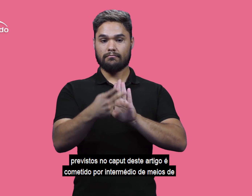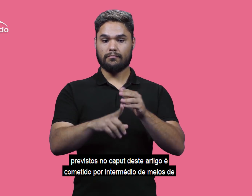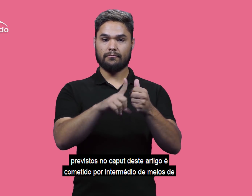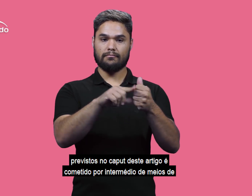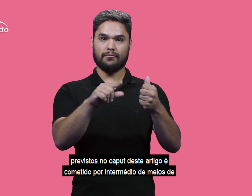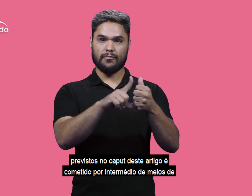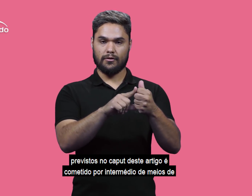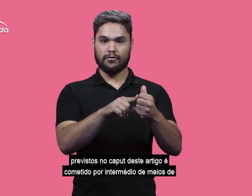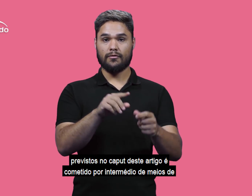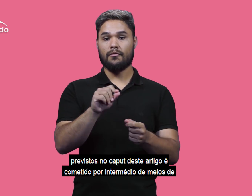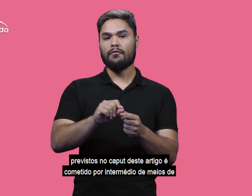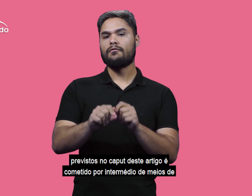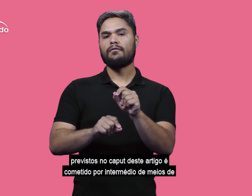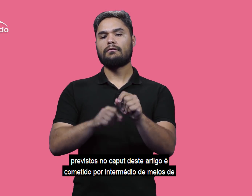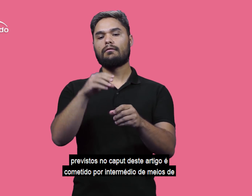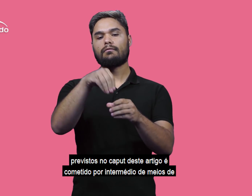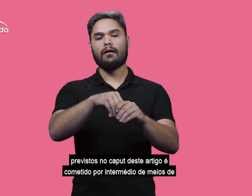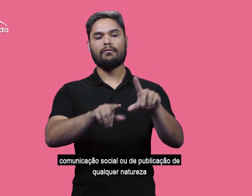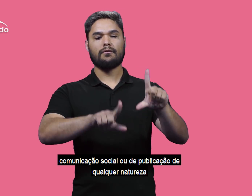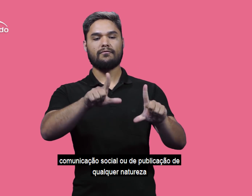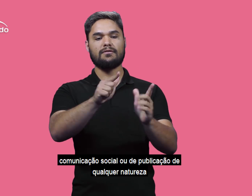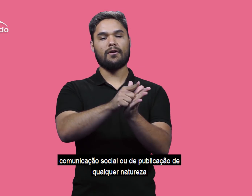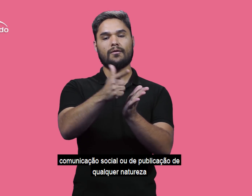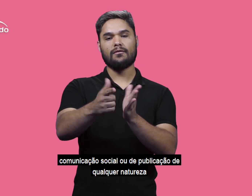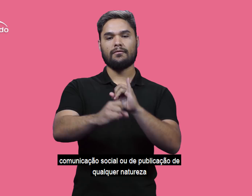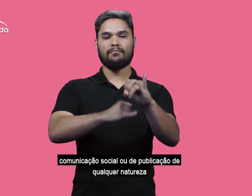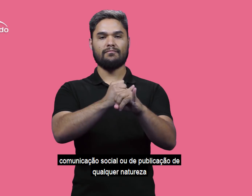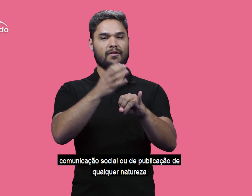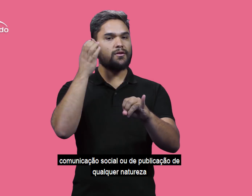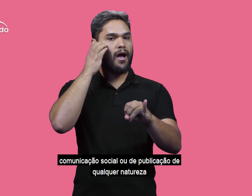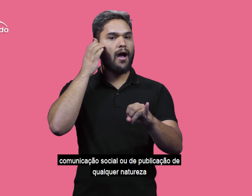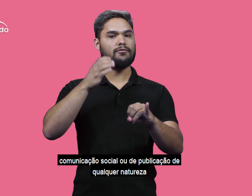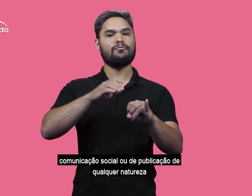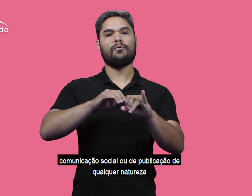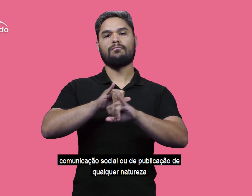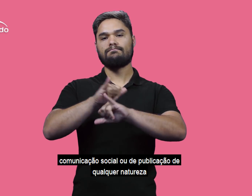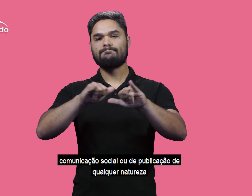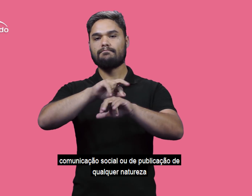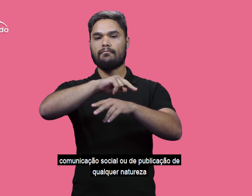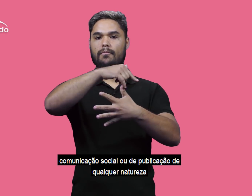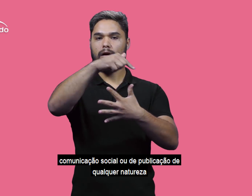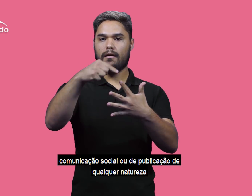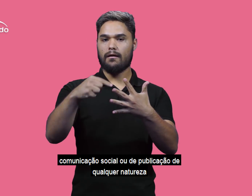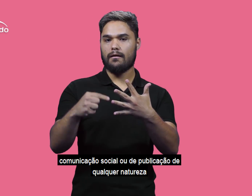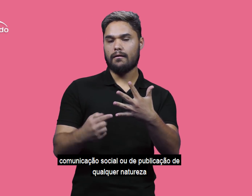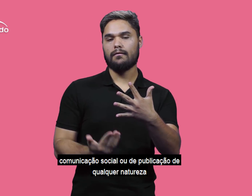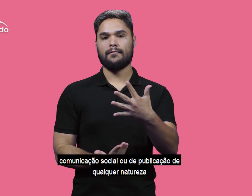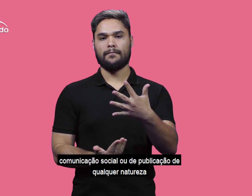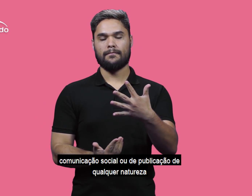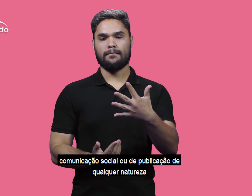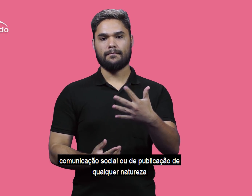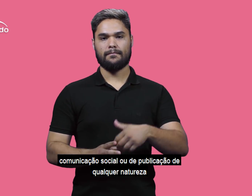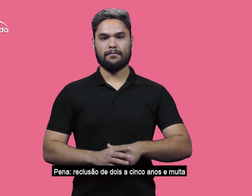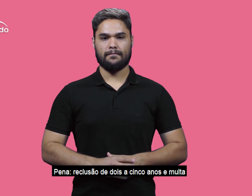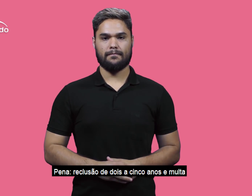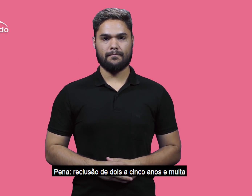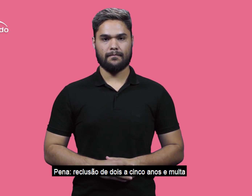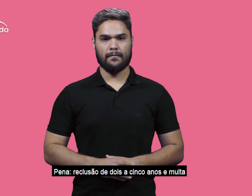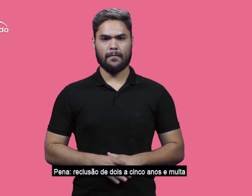cometido por intermédio de meios de comunicação social ou de publicação de qualquer natureza pena reclusão